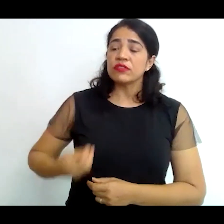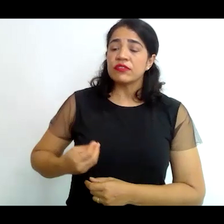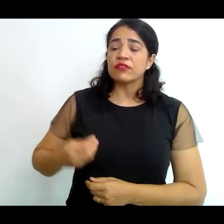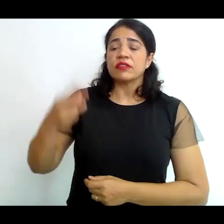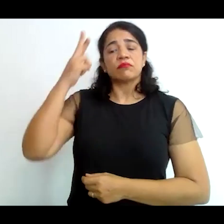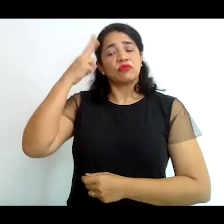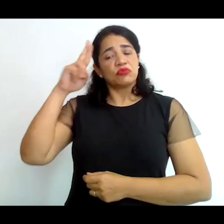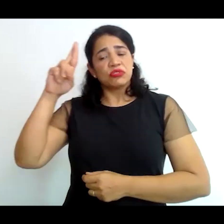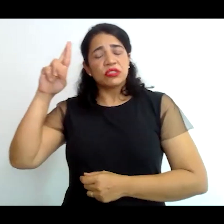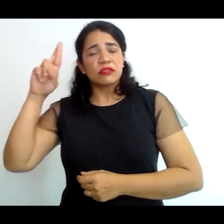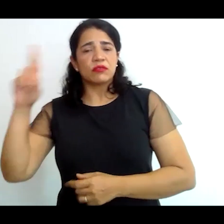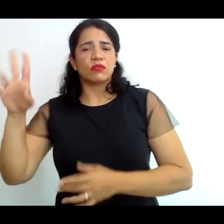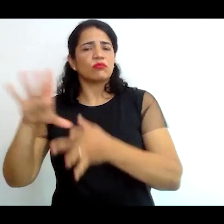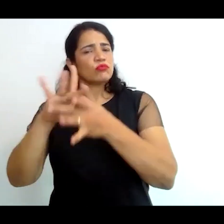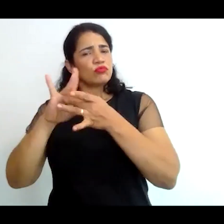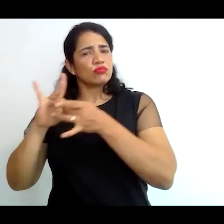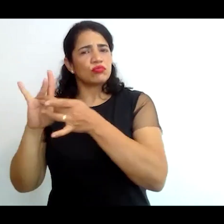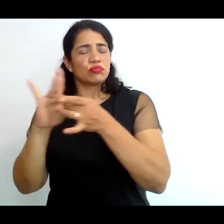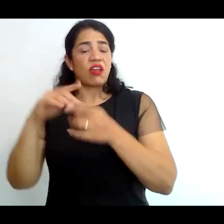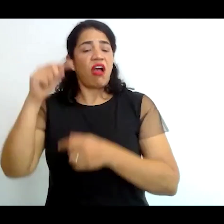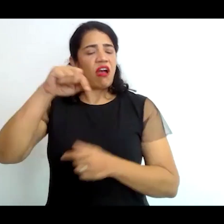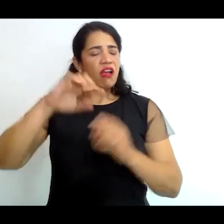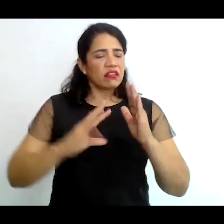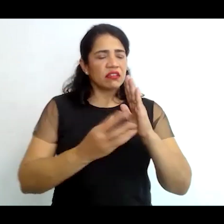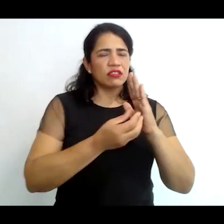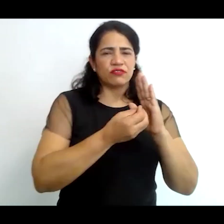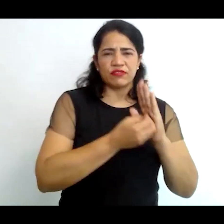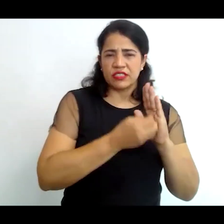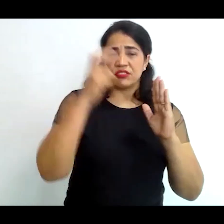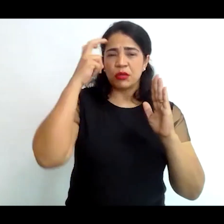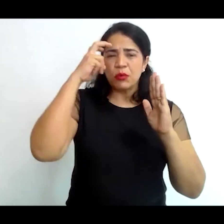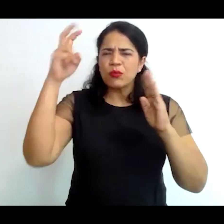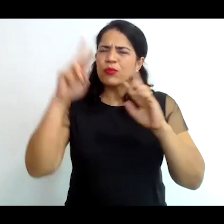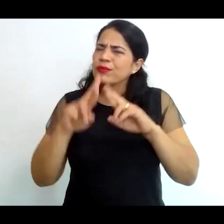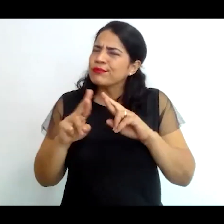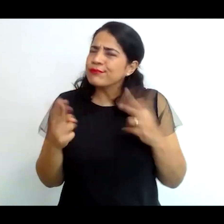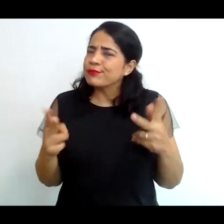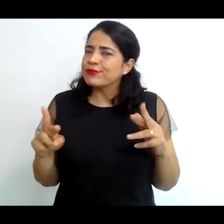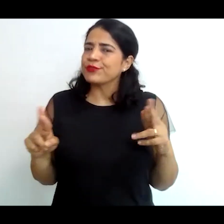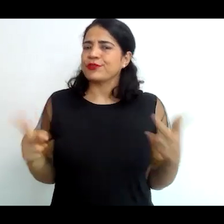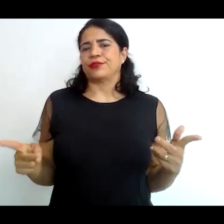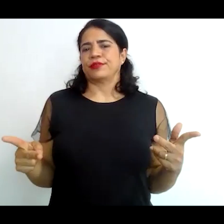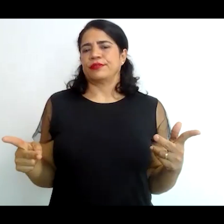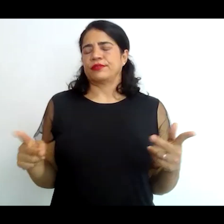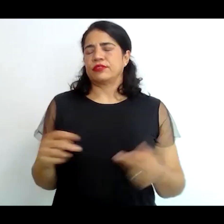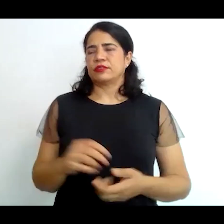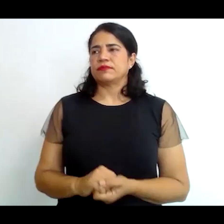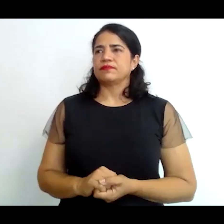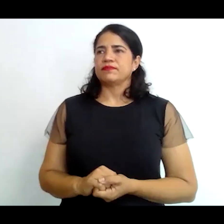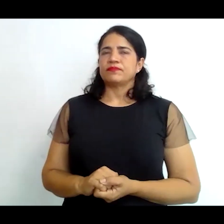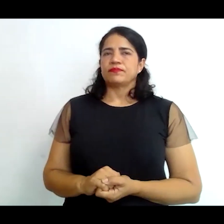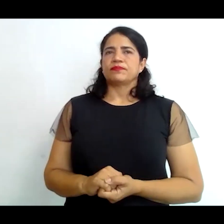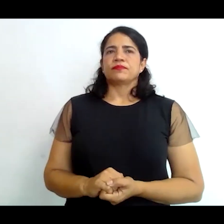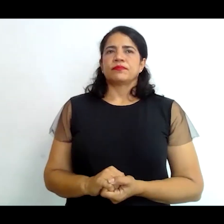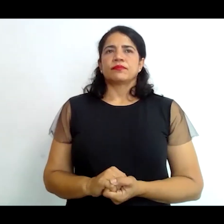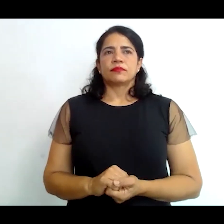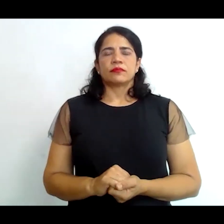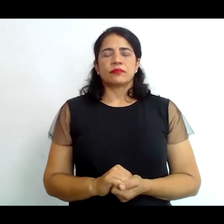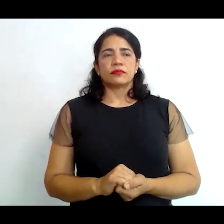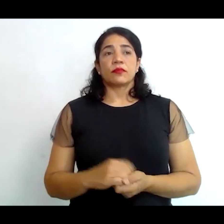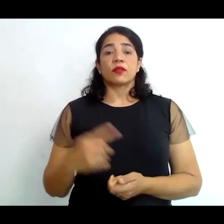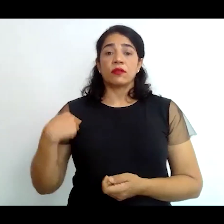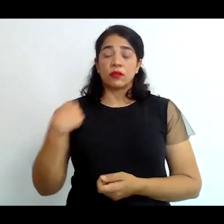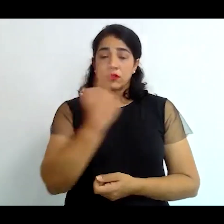celestial, tem uma cultura diferente. Supridos com a graça, os nossos filhos